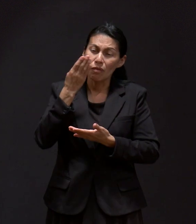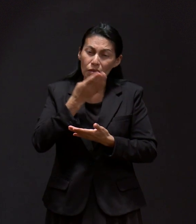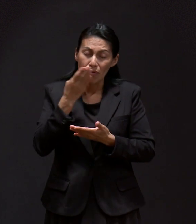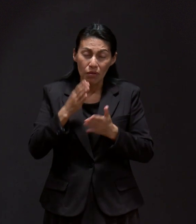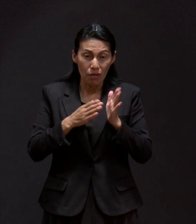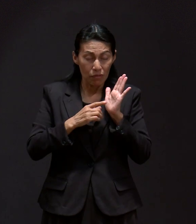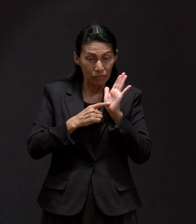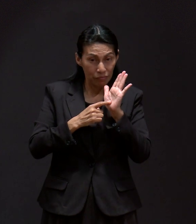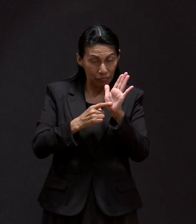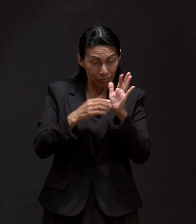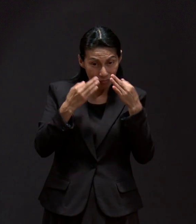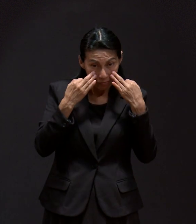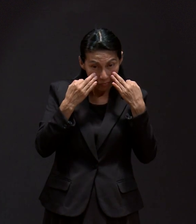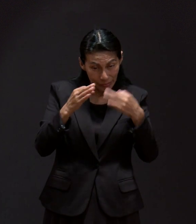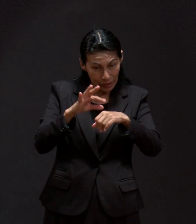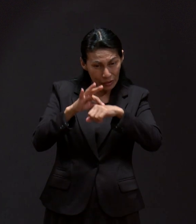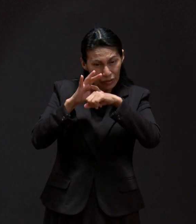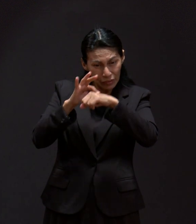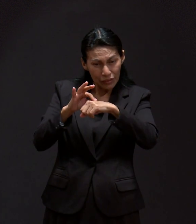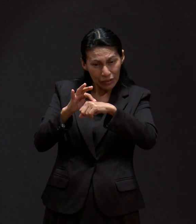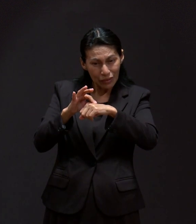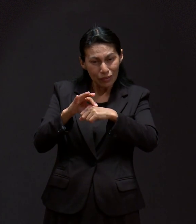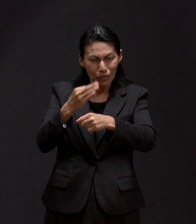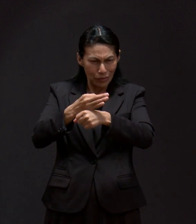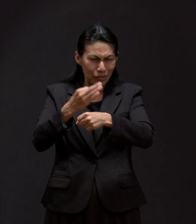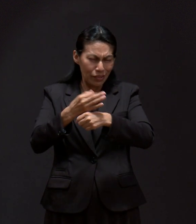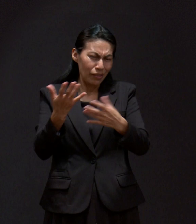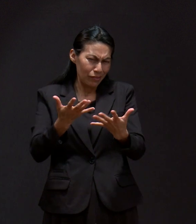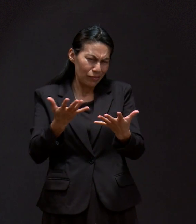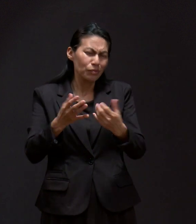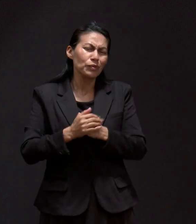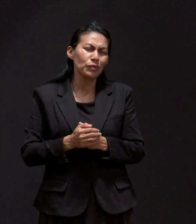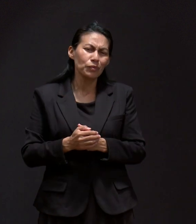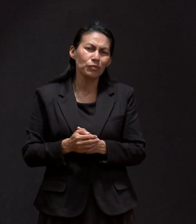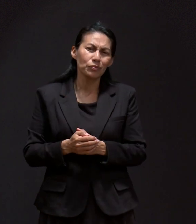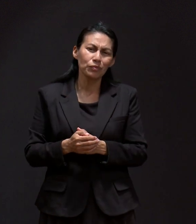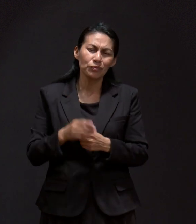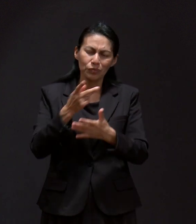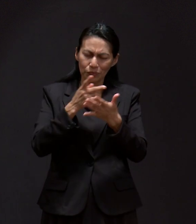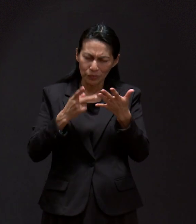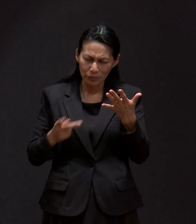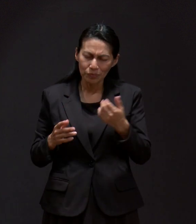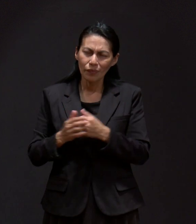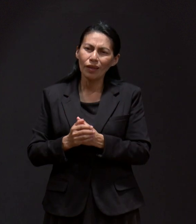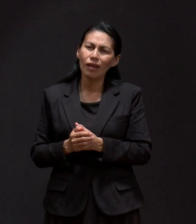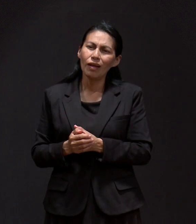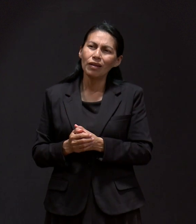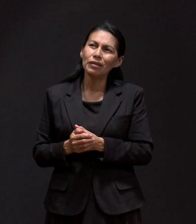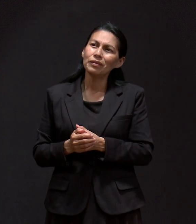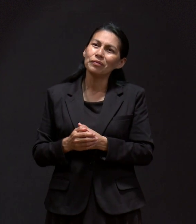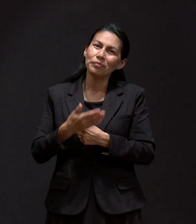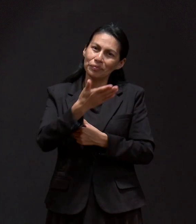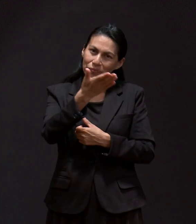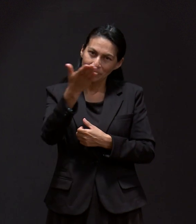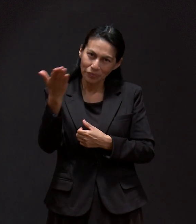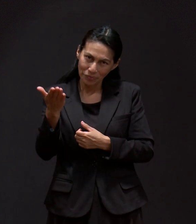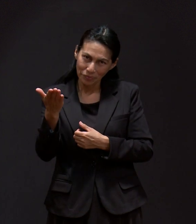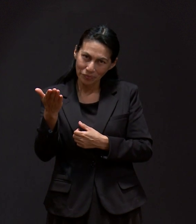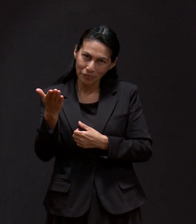palabra de dios y la testificación que precisamente hacemos a través de este programa también